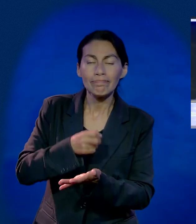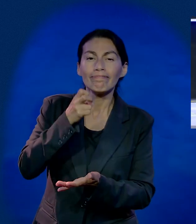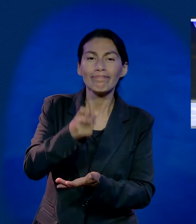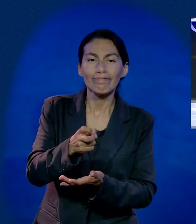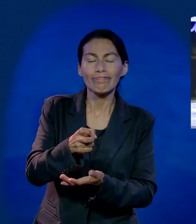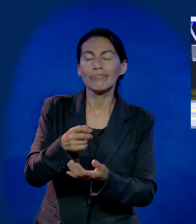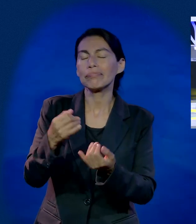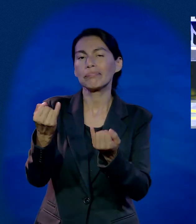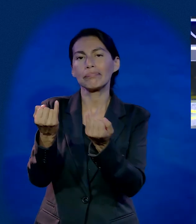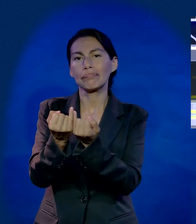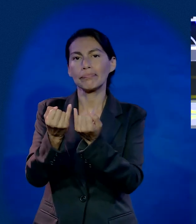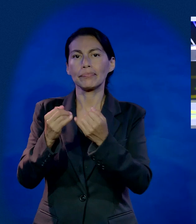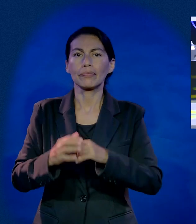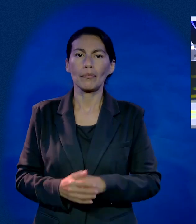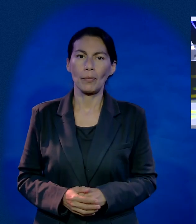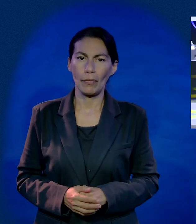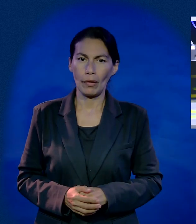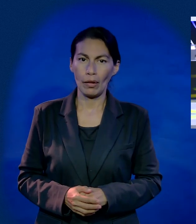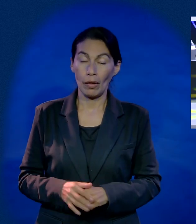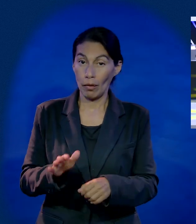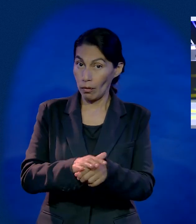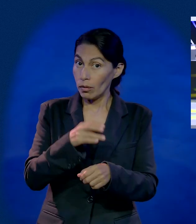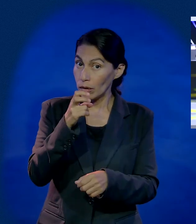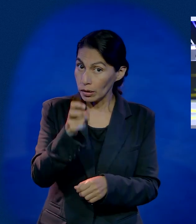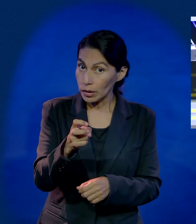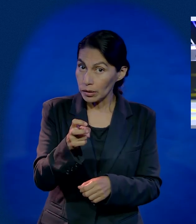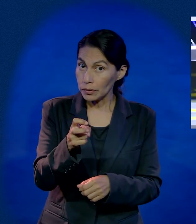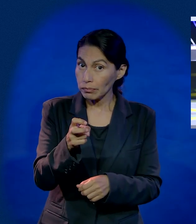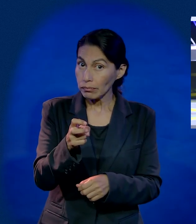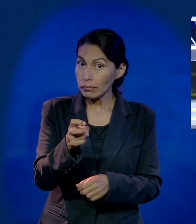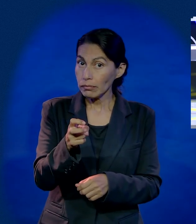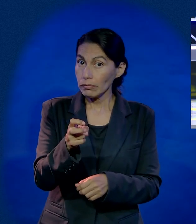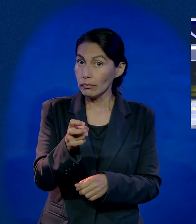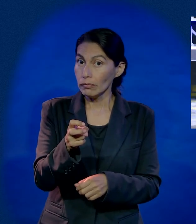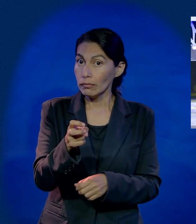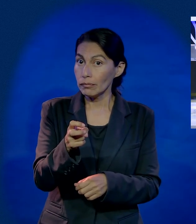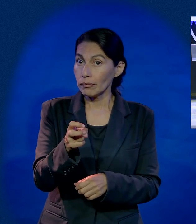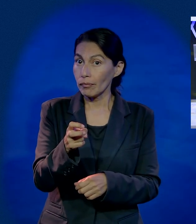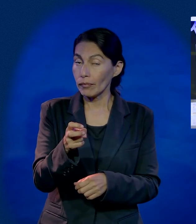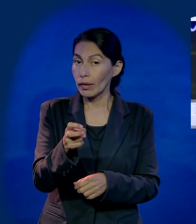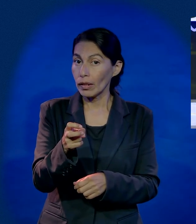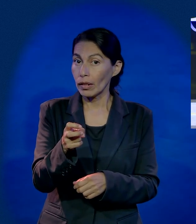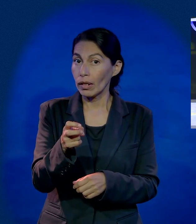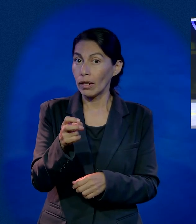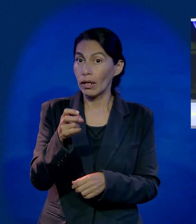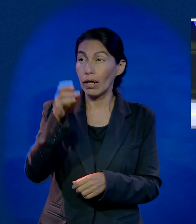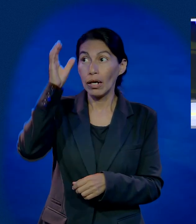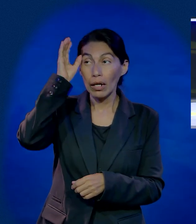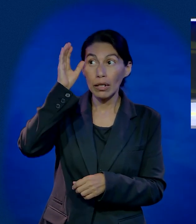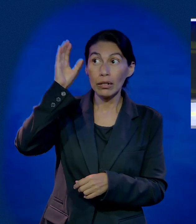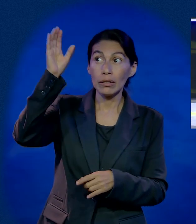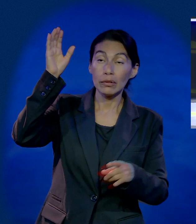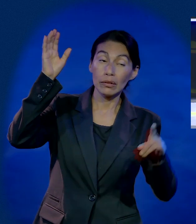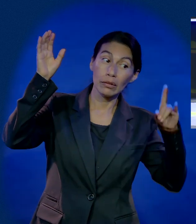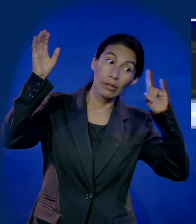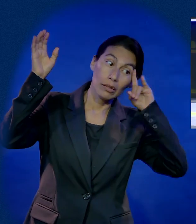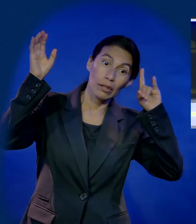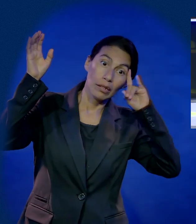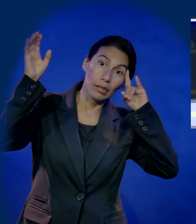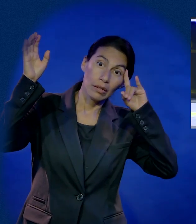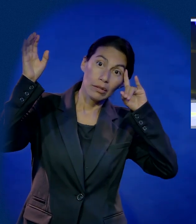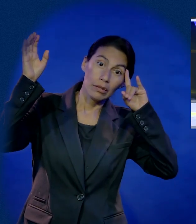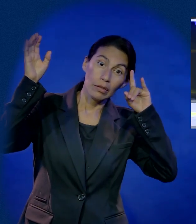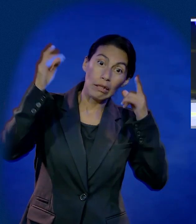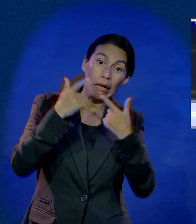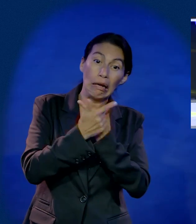forzado produce el mismo principio. Por eso es que en la guerra entre Cristo